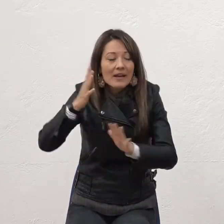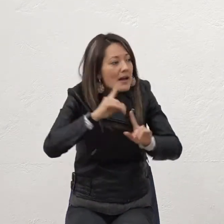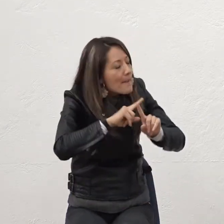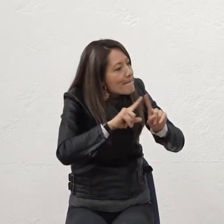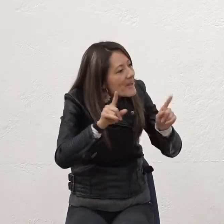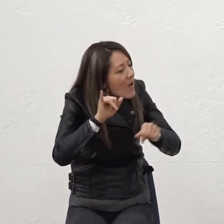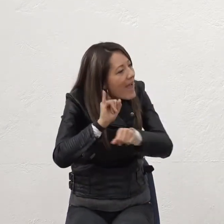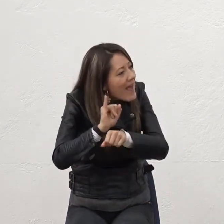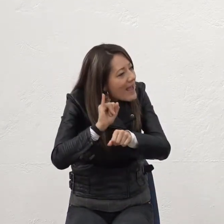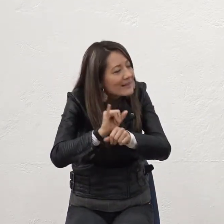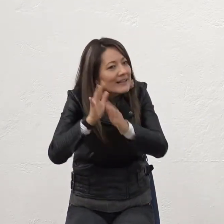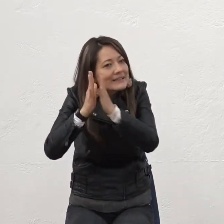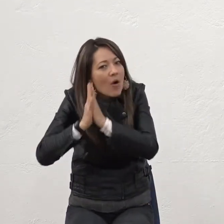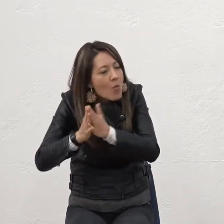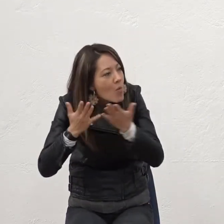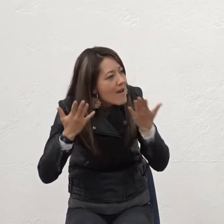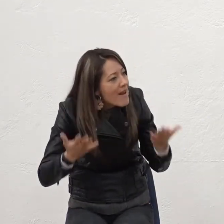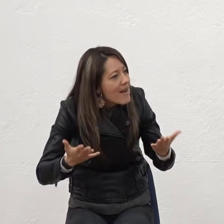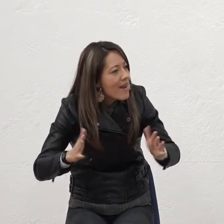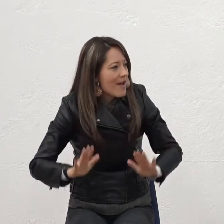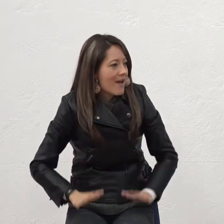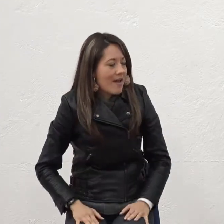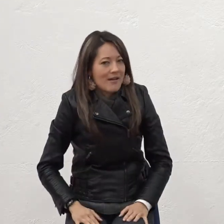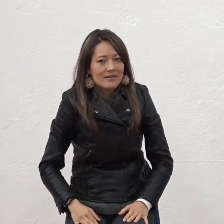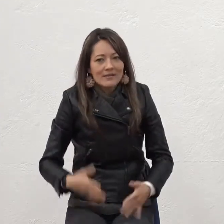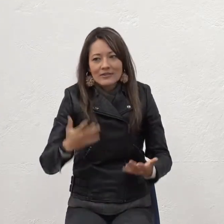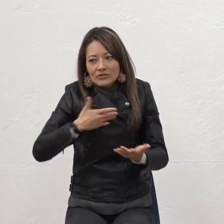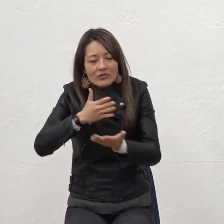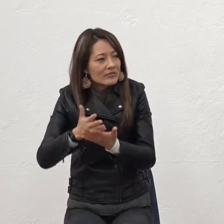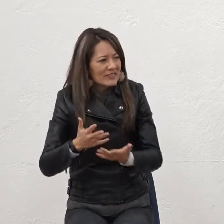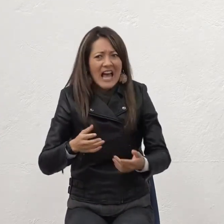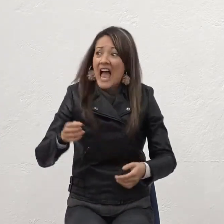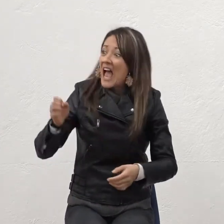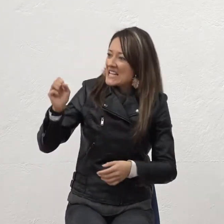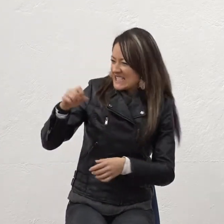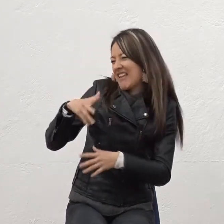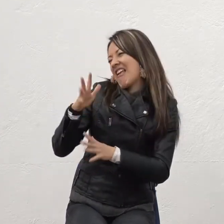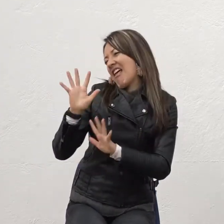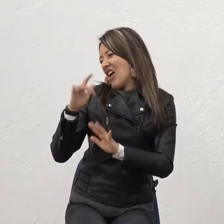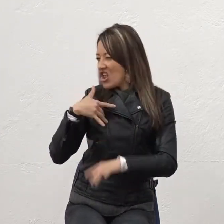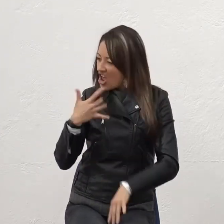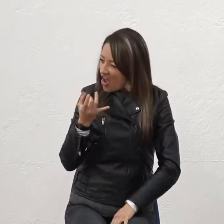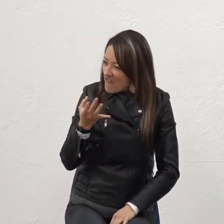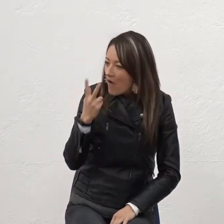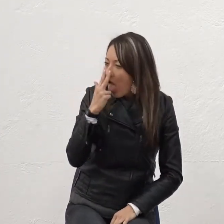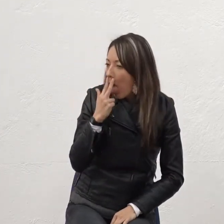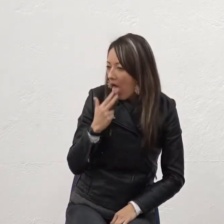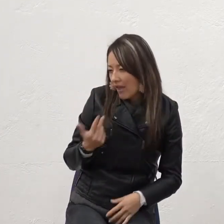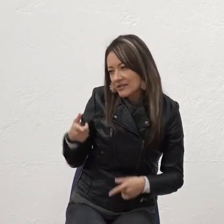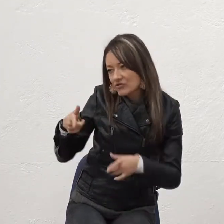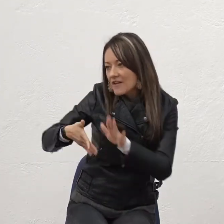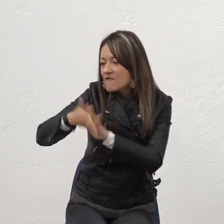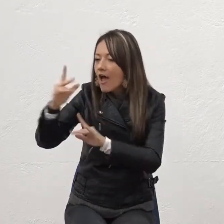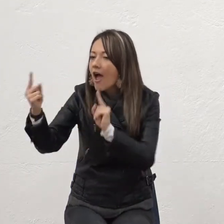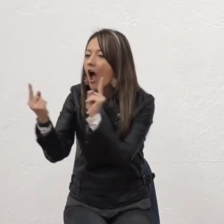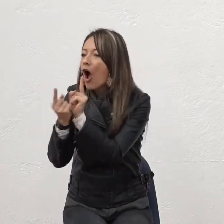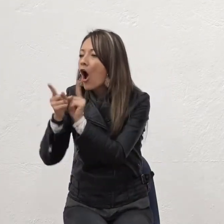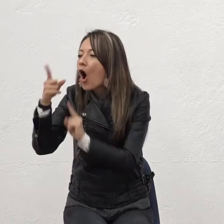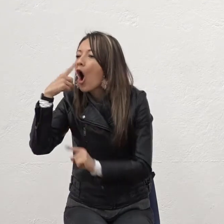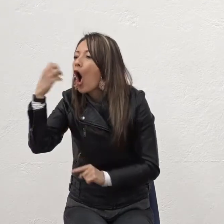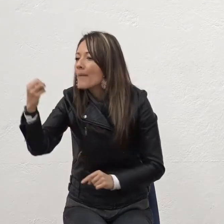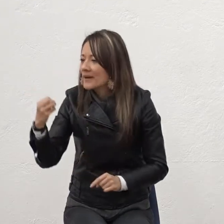fue a la iglesia a orar. Fuimos a la iglesia a orar. Él me decía, sí, ¿cómo no? Es que yo soy vos. Se fue a encontrar con un